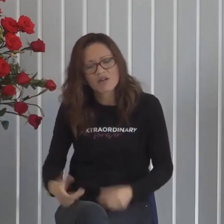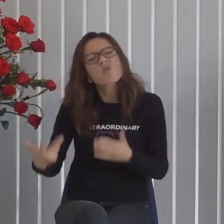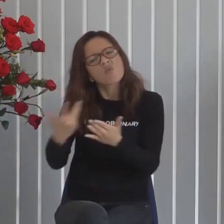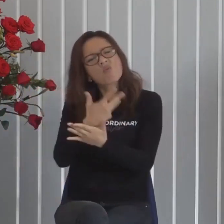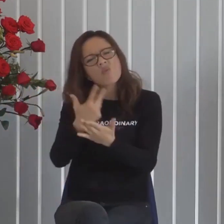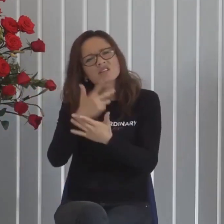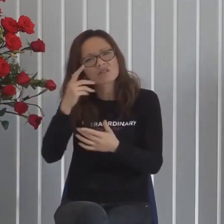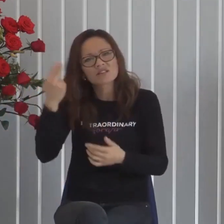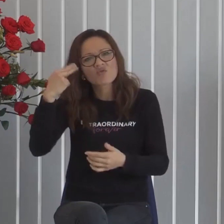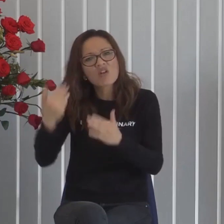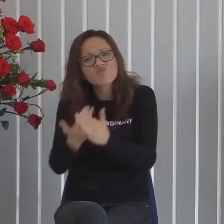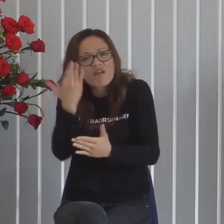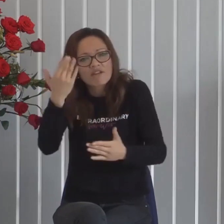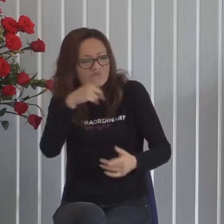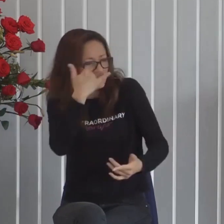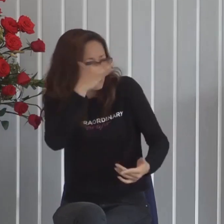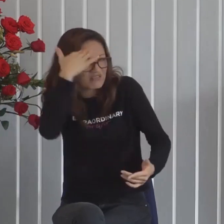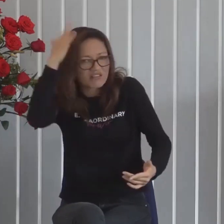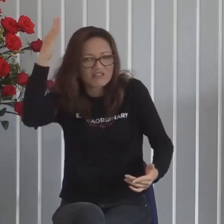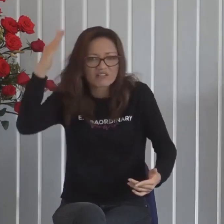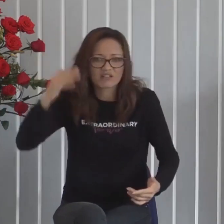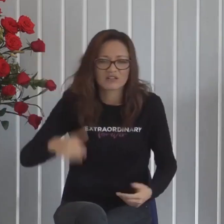Cuénteme una historia nueva.